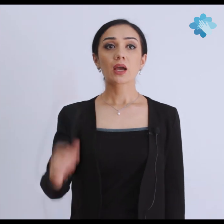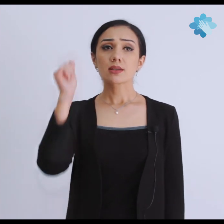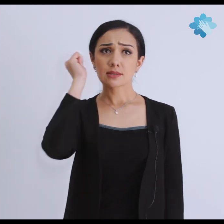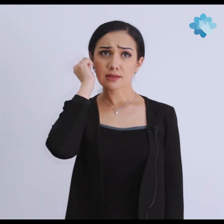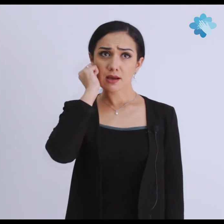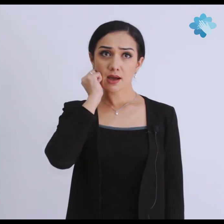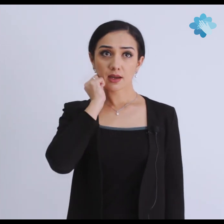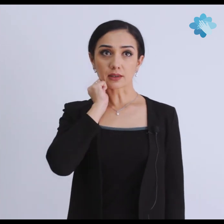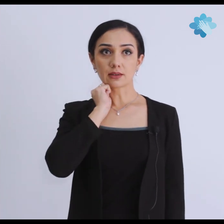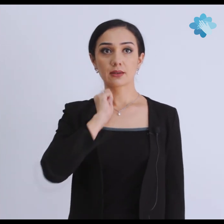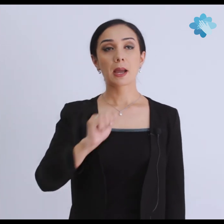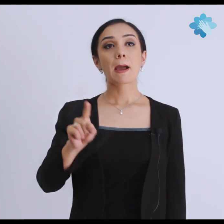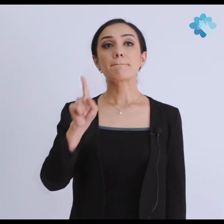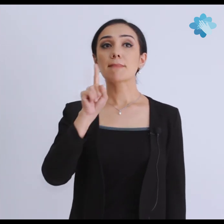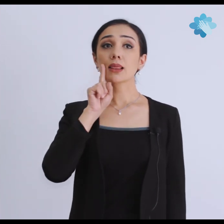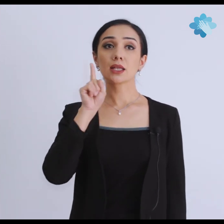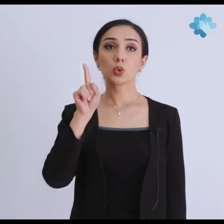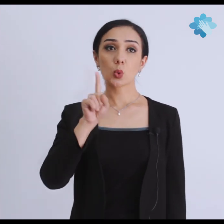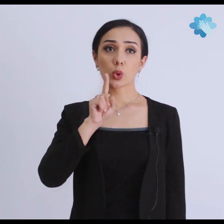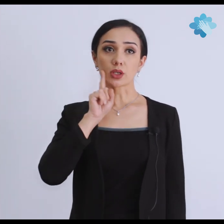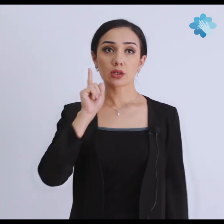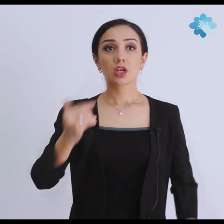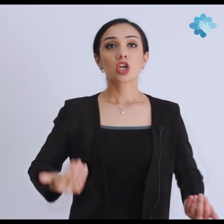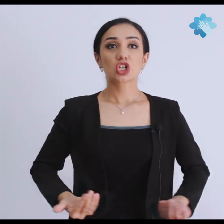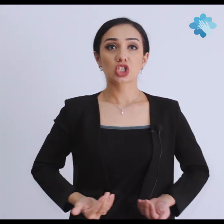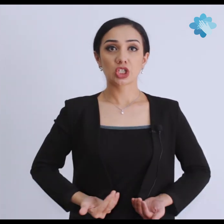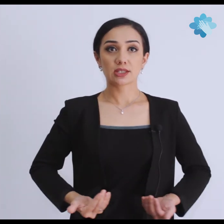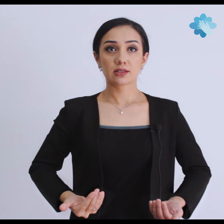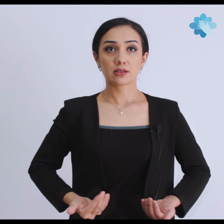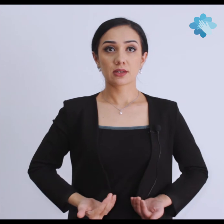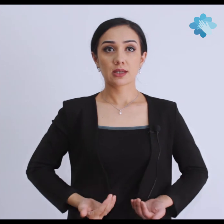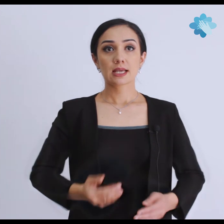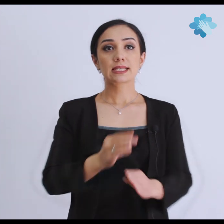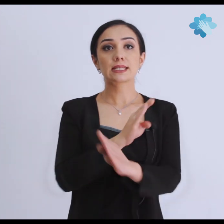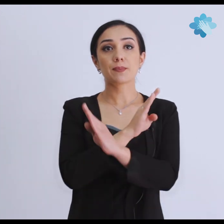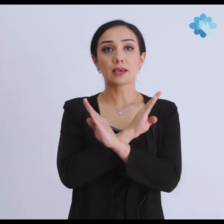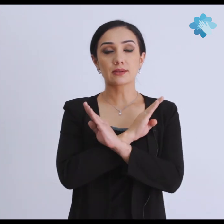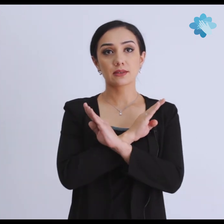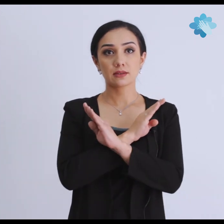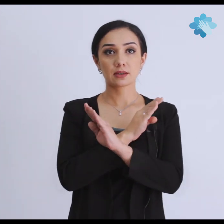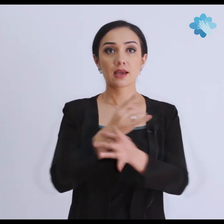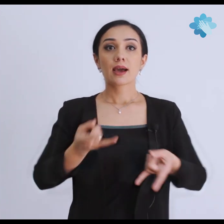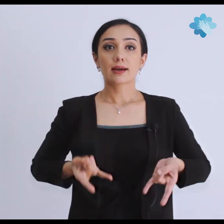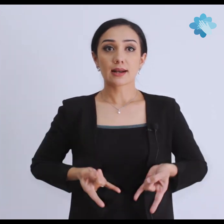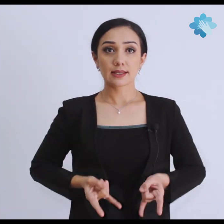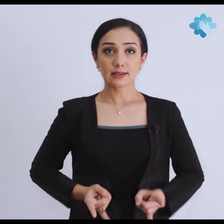старый молодой жить смерть родиться